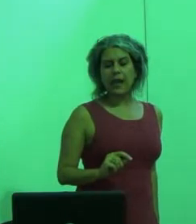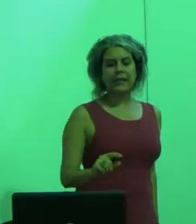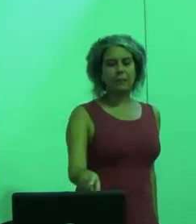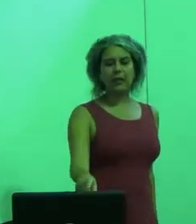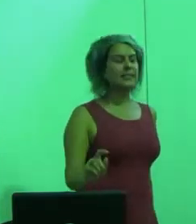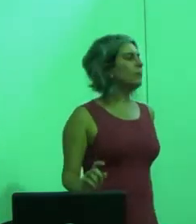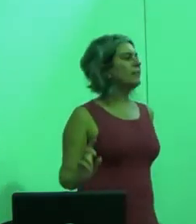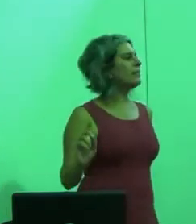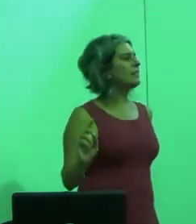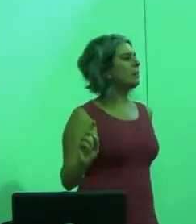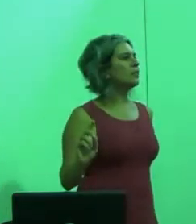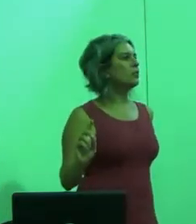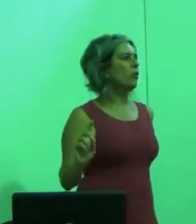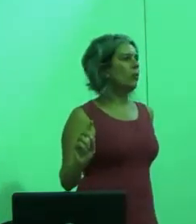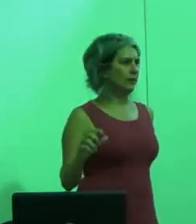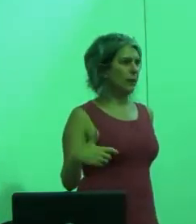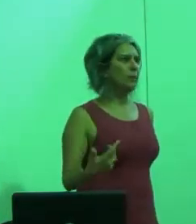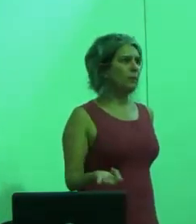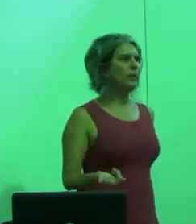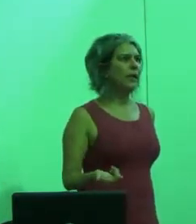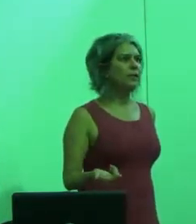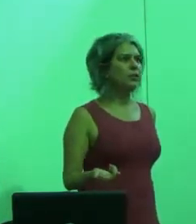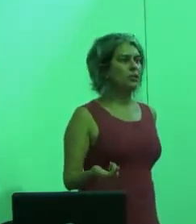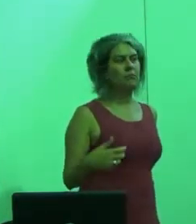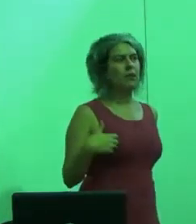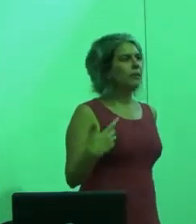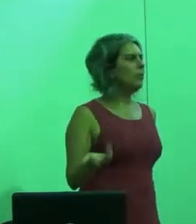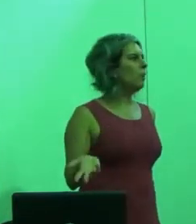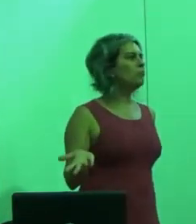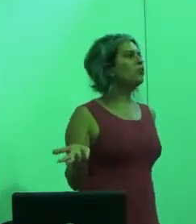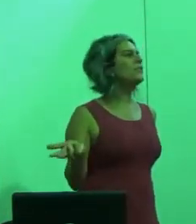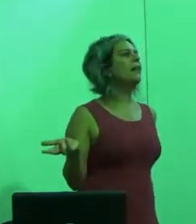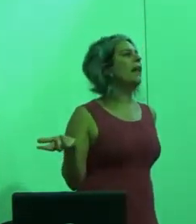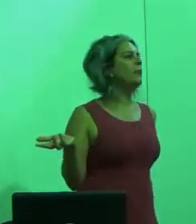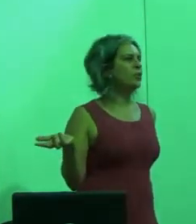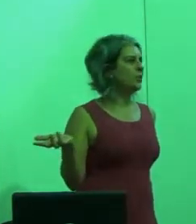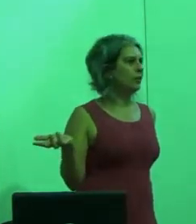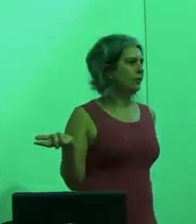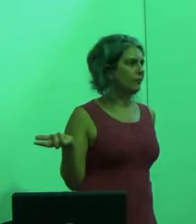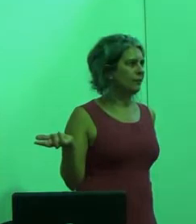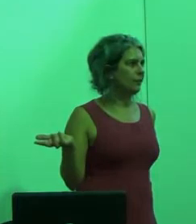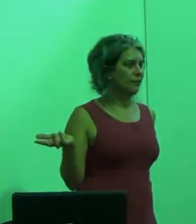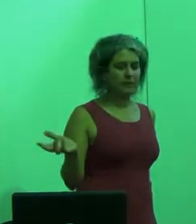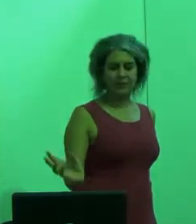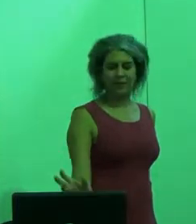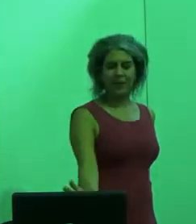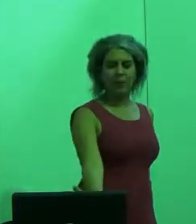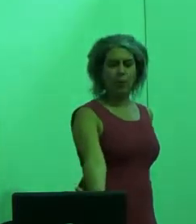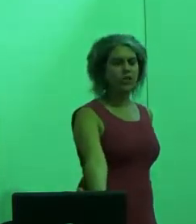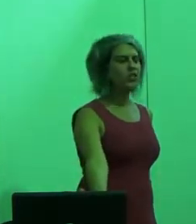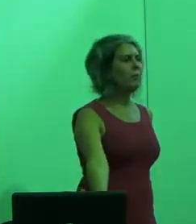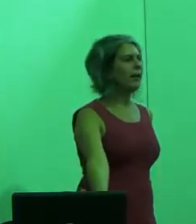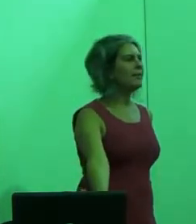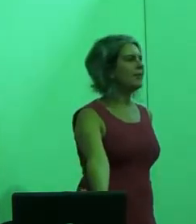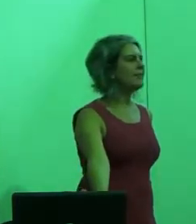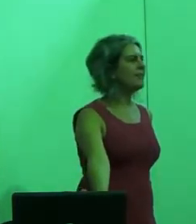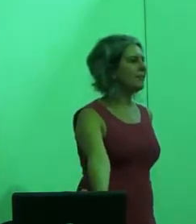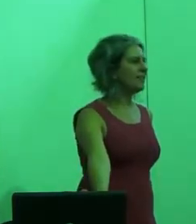Aqui, por exemplo, a instância pessoa está proeminente. Tem um monte de celebrity. Murcha mais a instância de